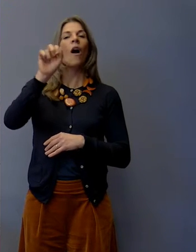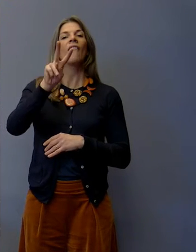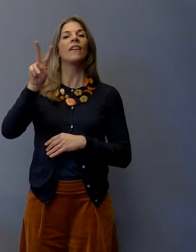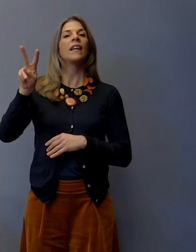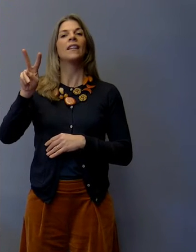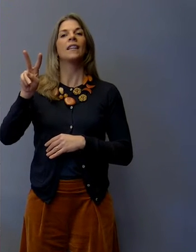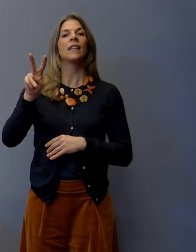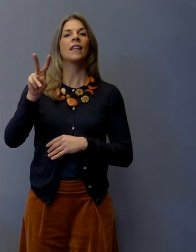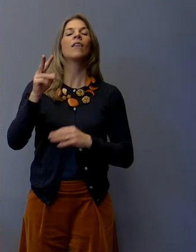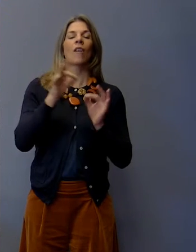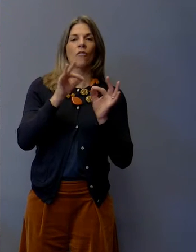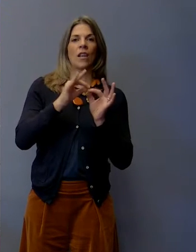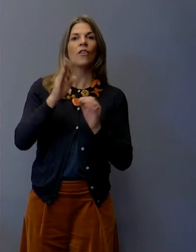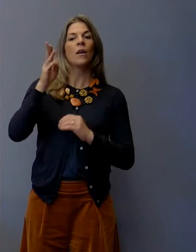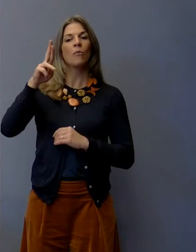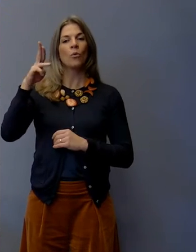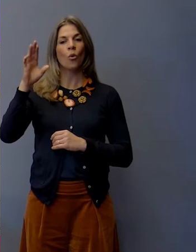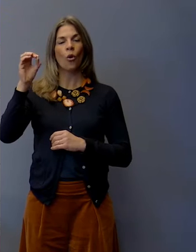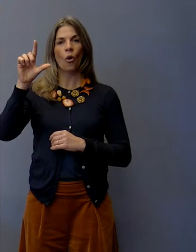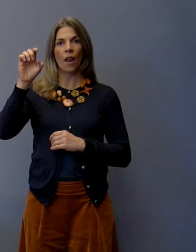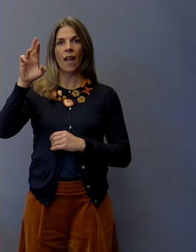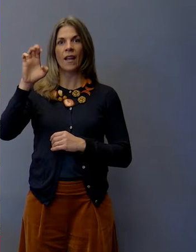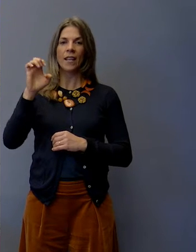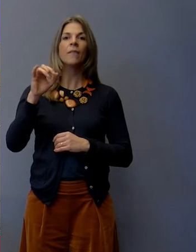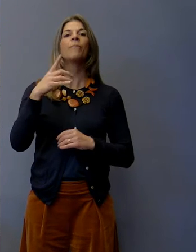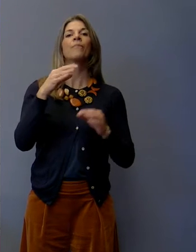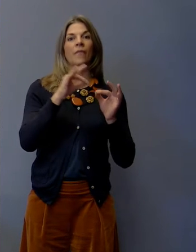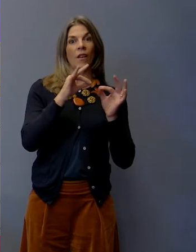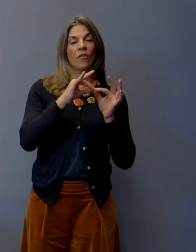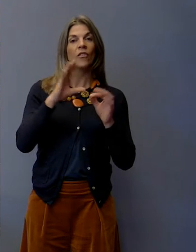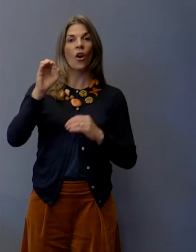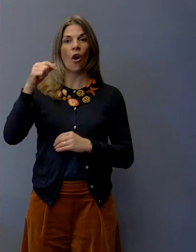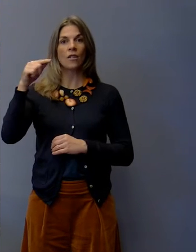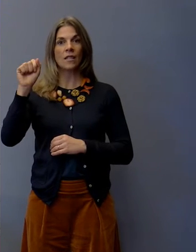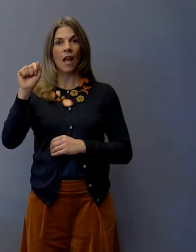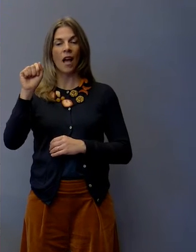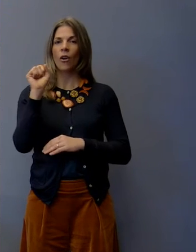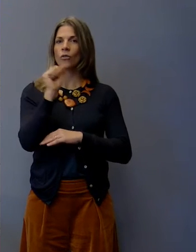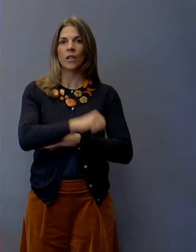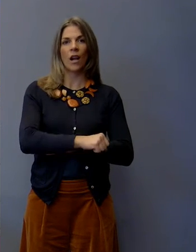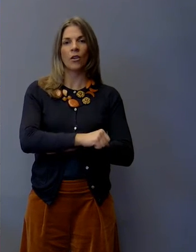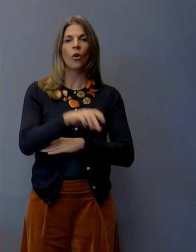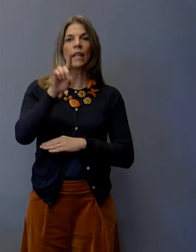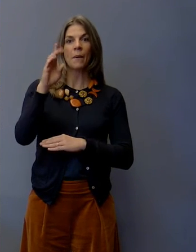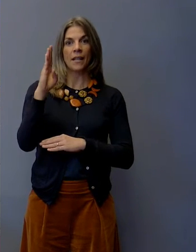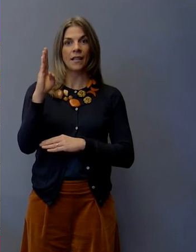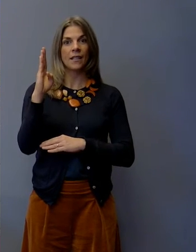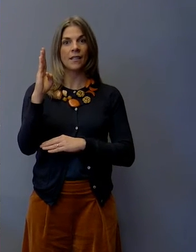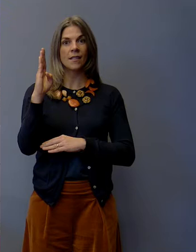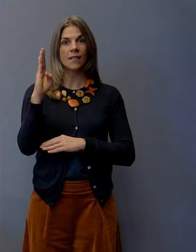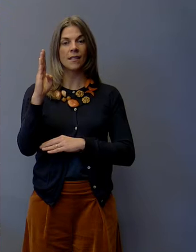bruccoleri consigliere costa contrario consigliere de benedictis